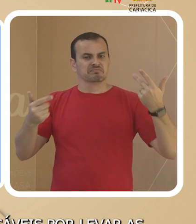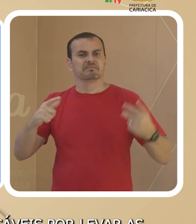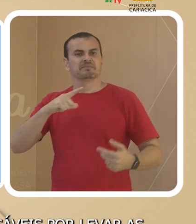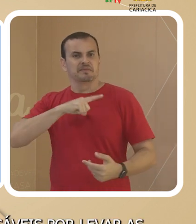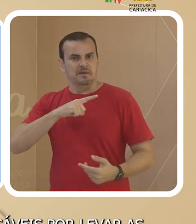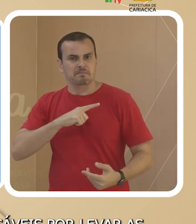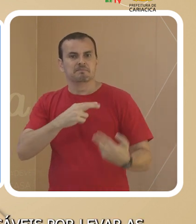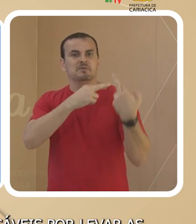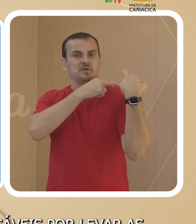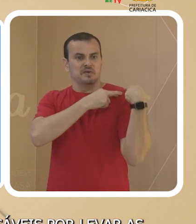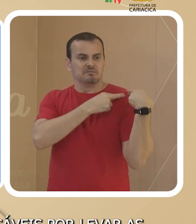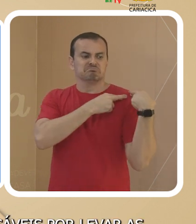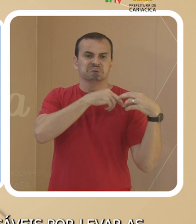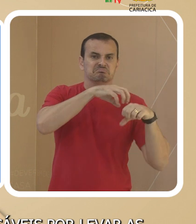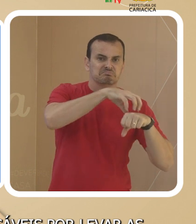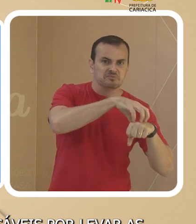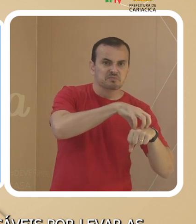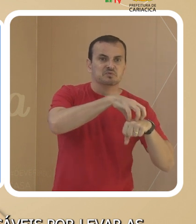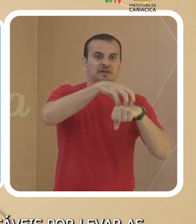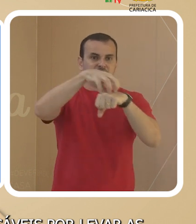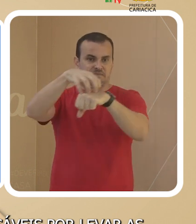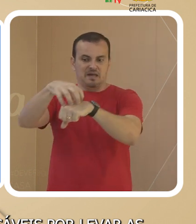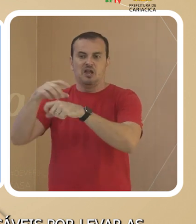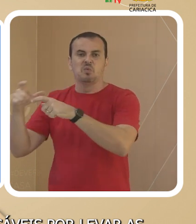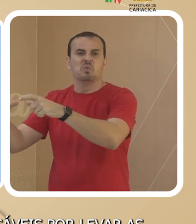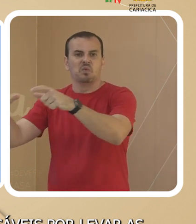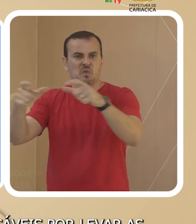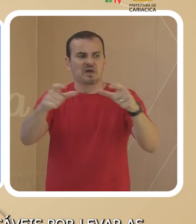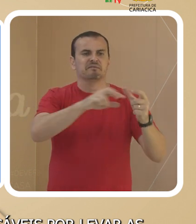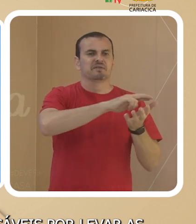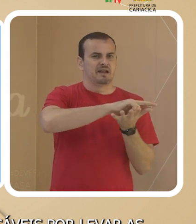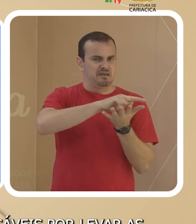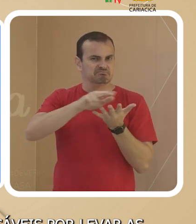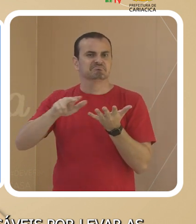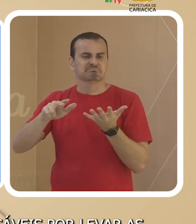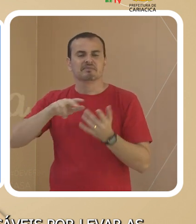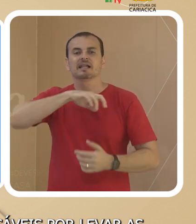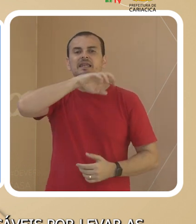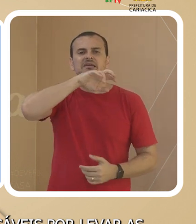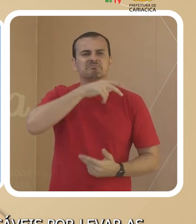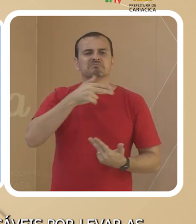Os meios de transporte são responsáveis por levar as pessoas em diversos